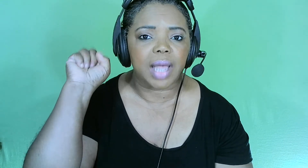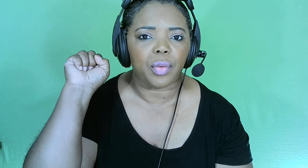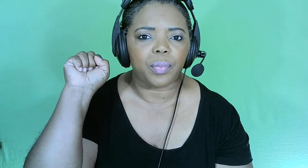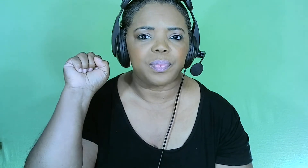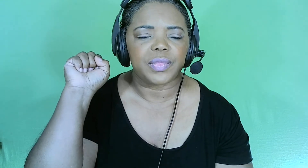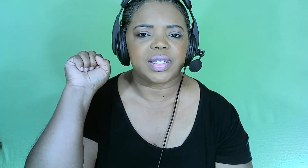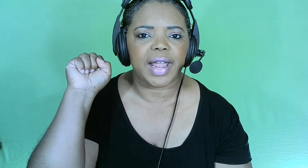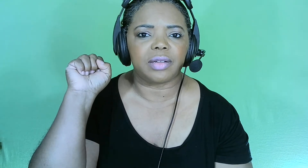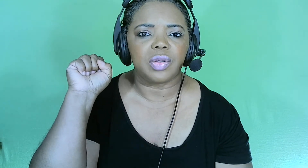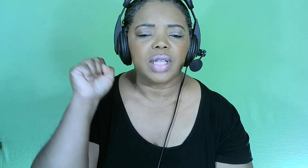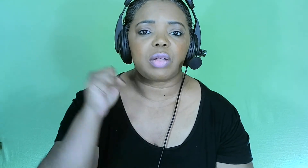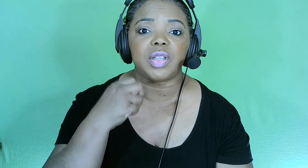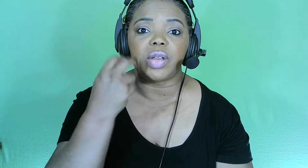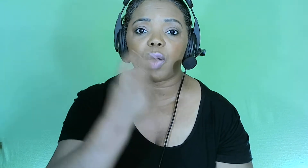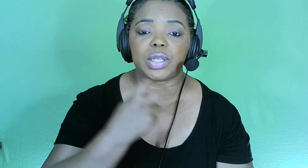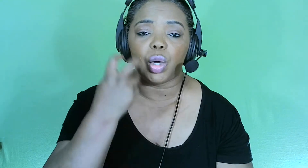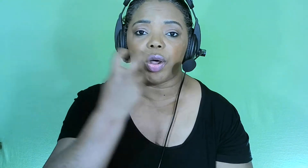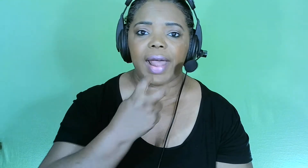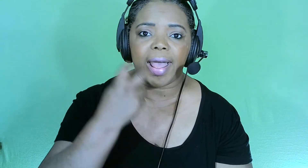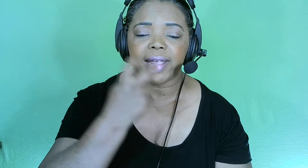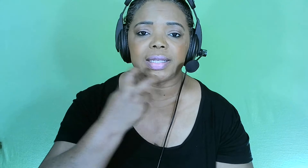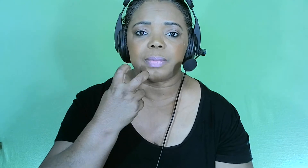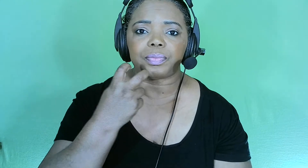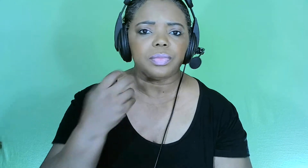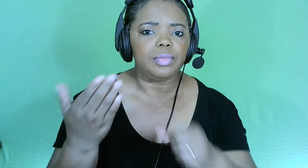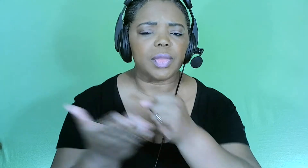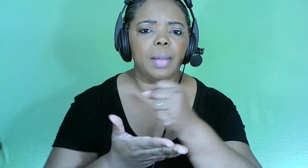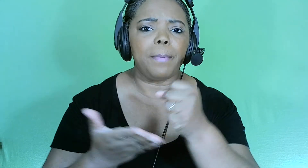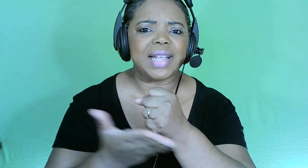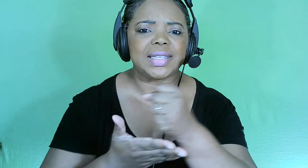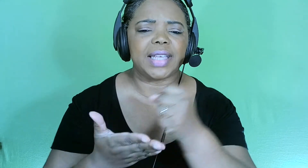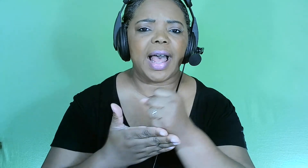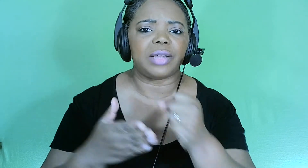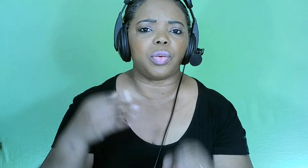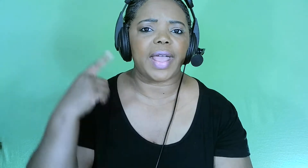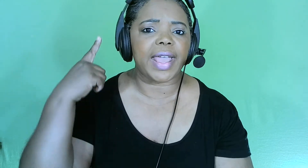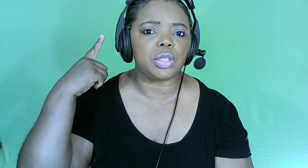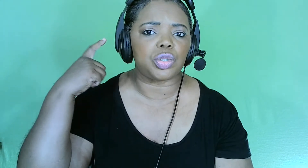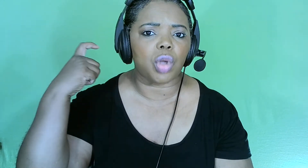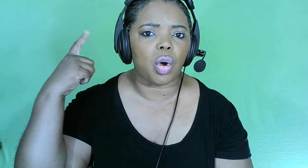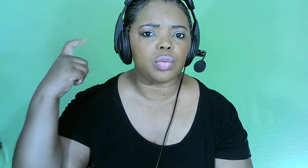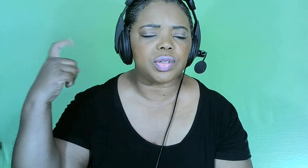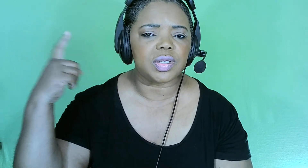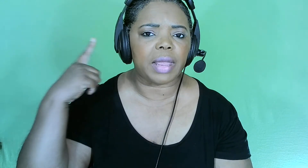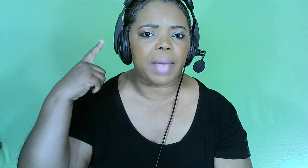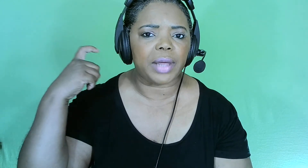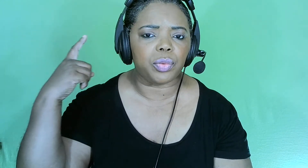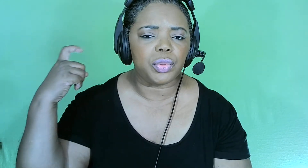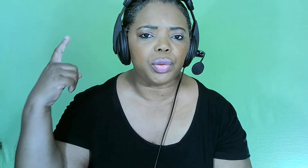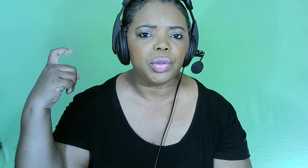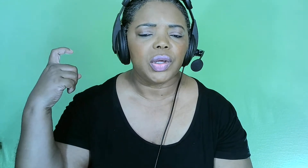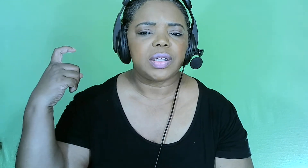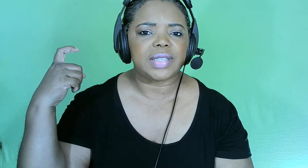audição, certo? Então são línguas orais, baseado em sons, em barulho,